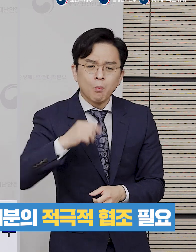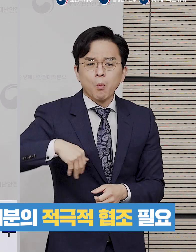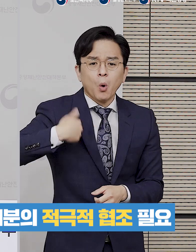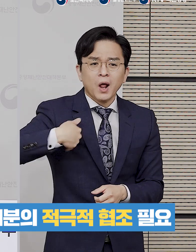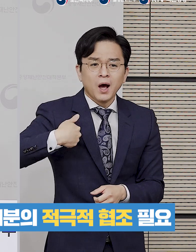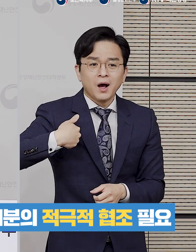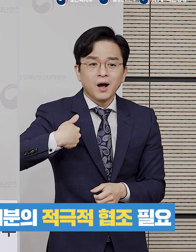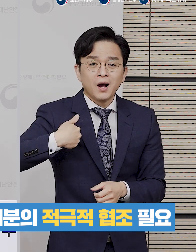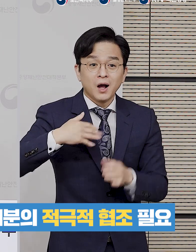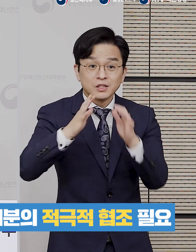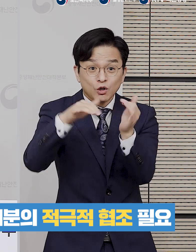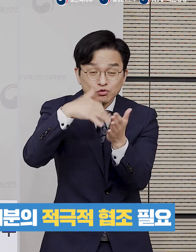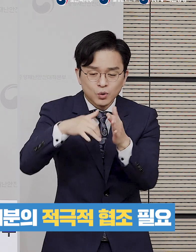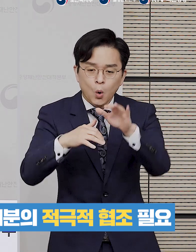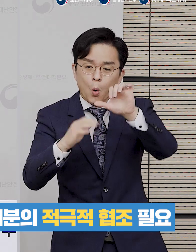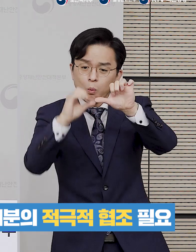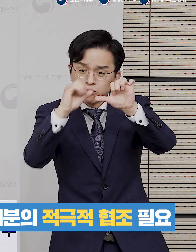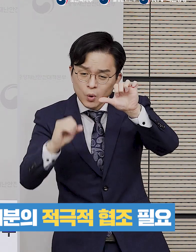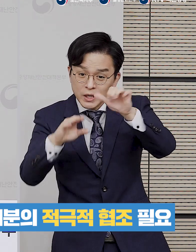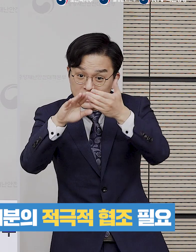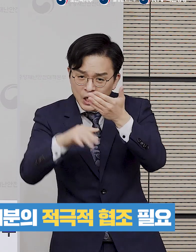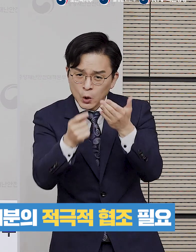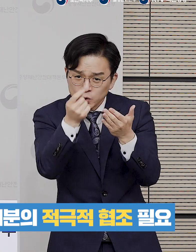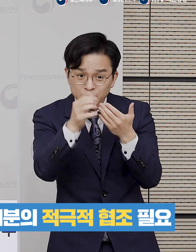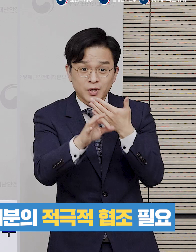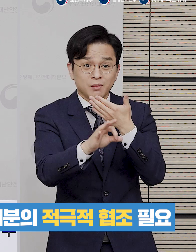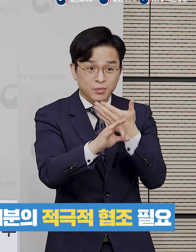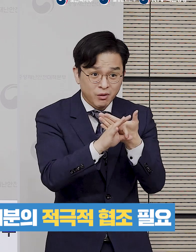달성하기 위해서는 국민 여러분들께서